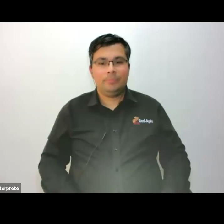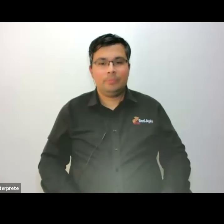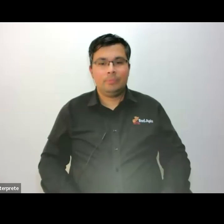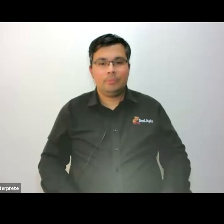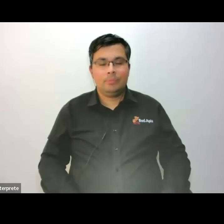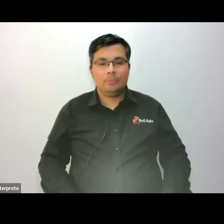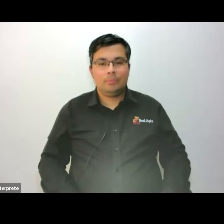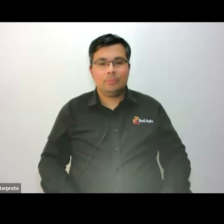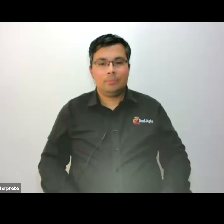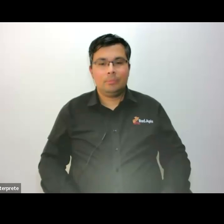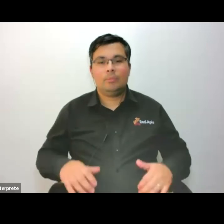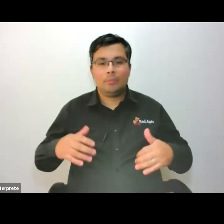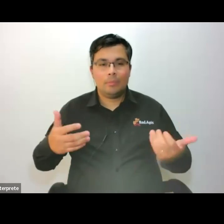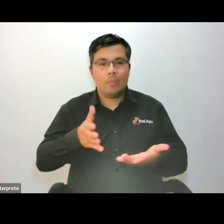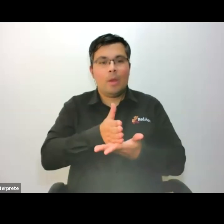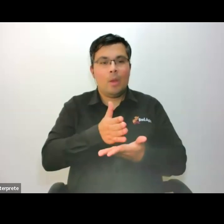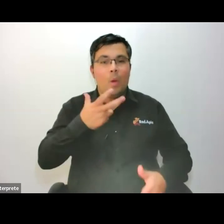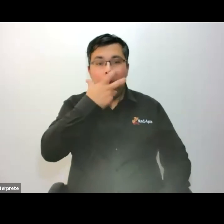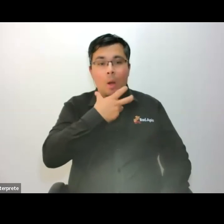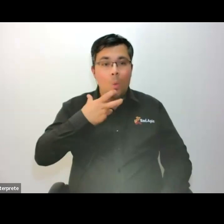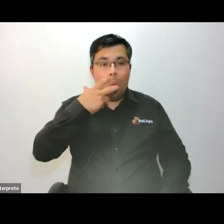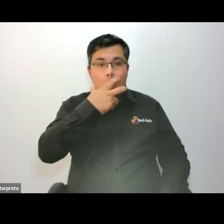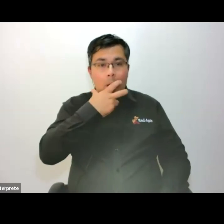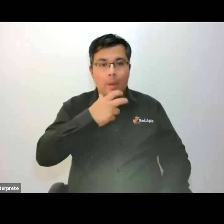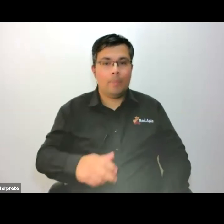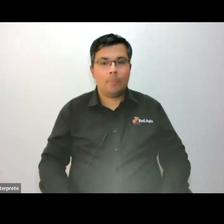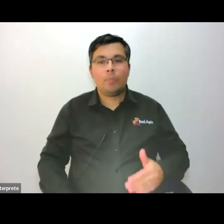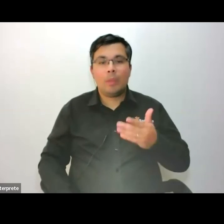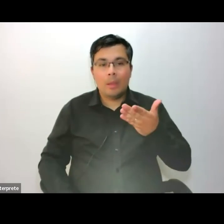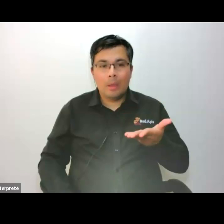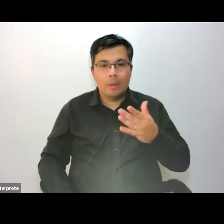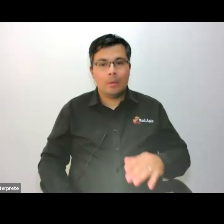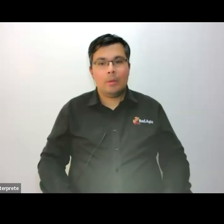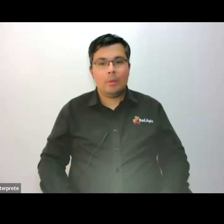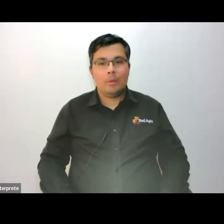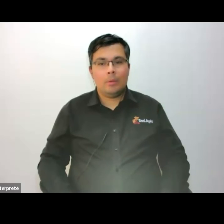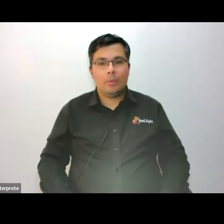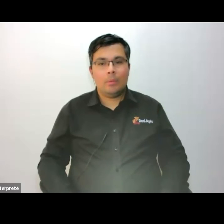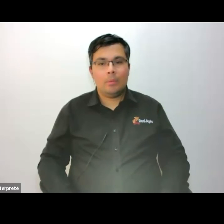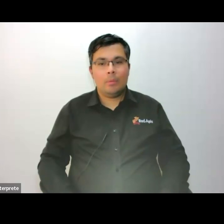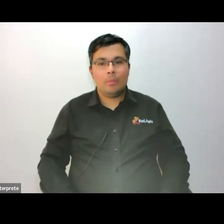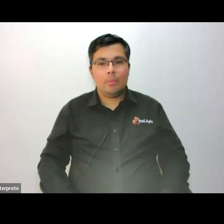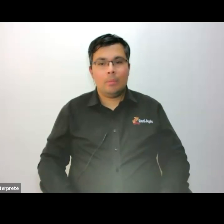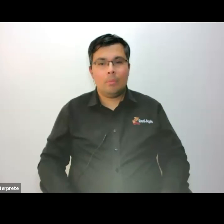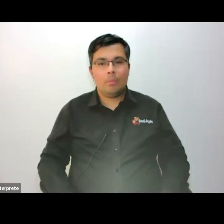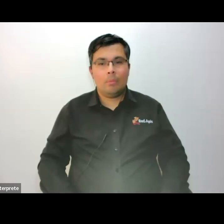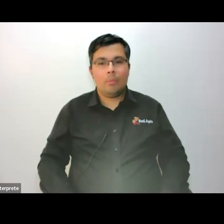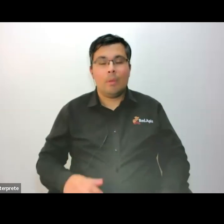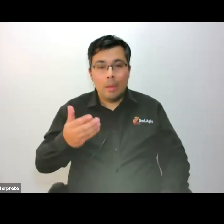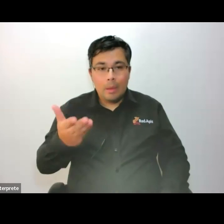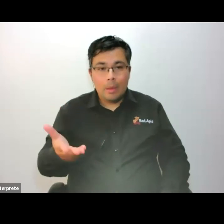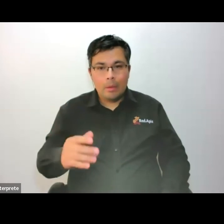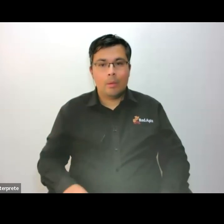Respecto de las escuelas de lenguaje, no. Las escuelas de lenguaje están concebidas normativamente para atender a